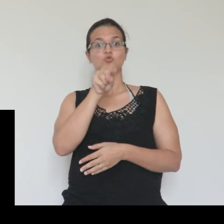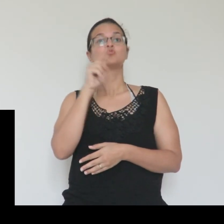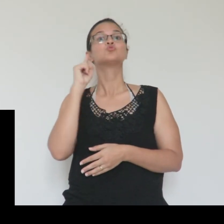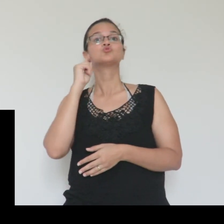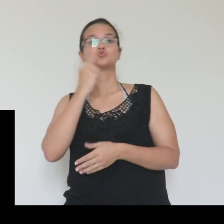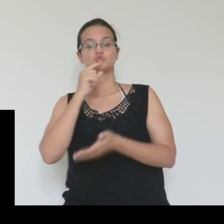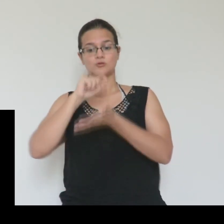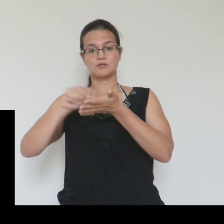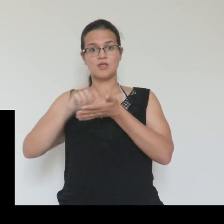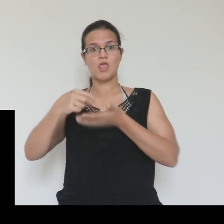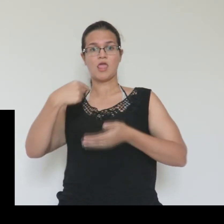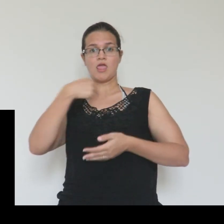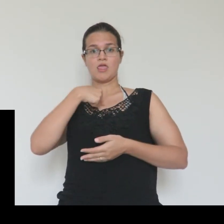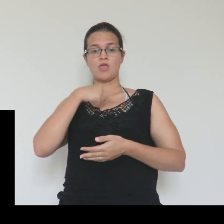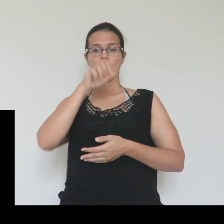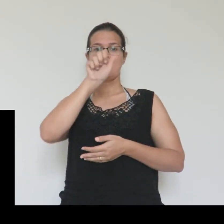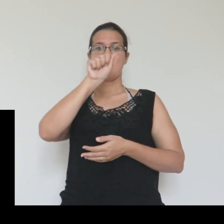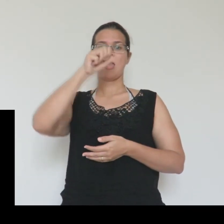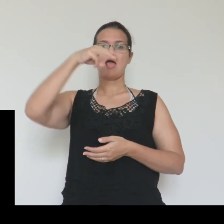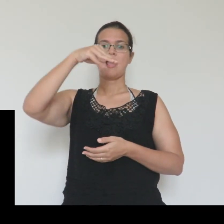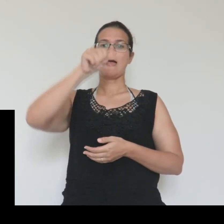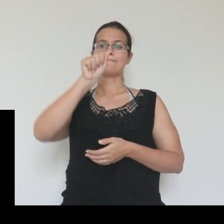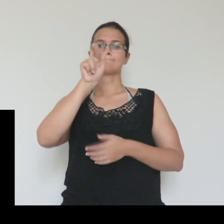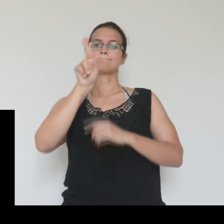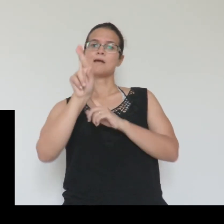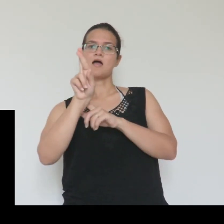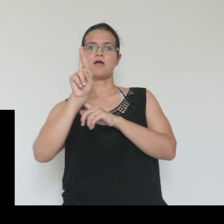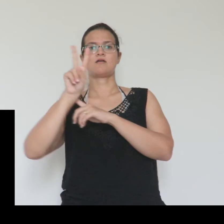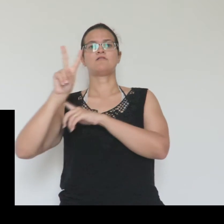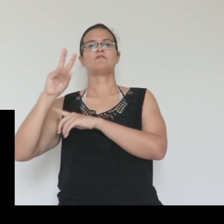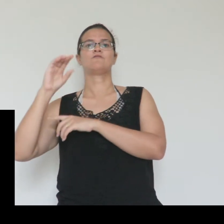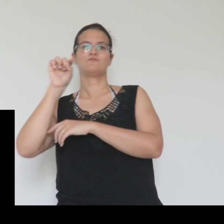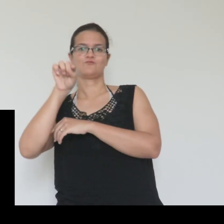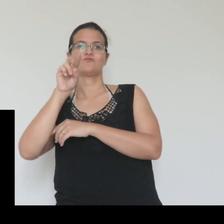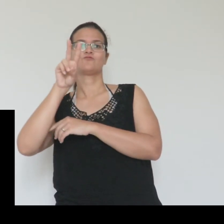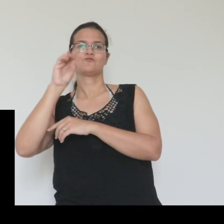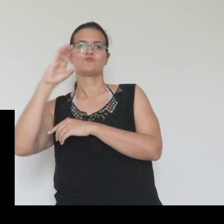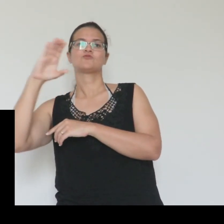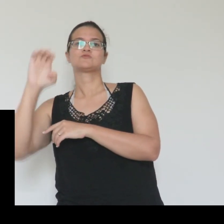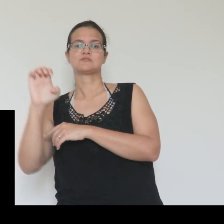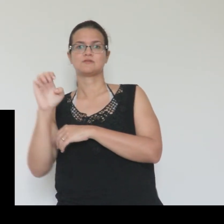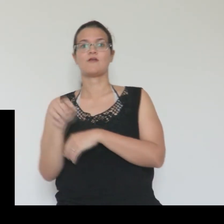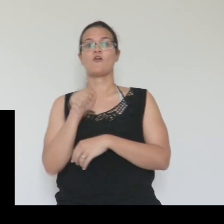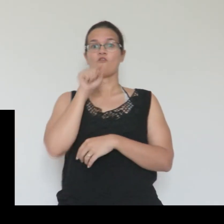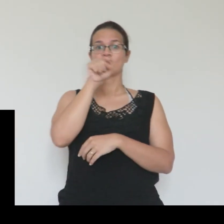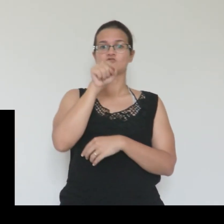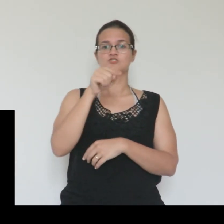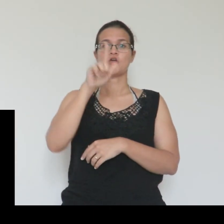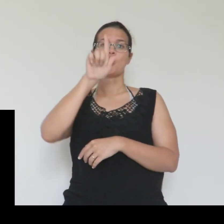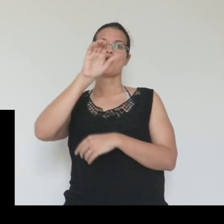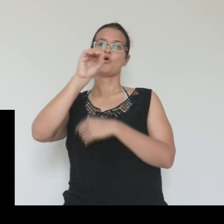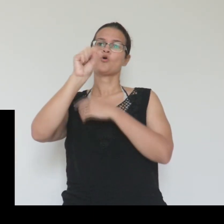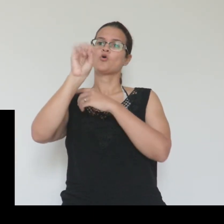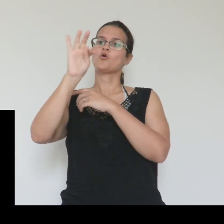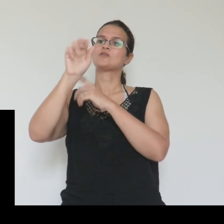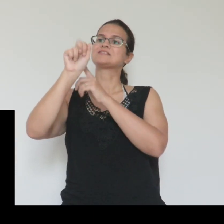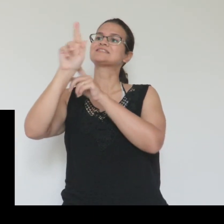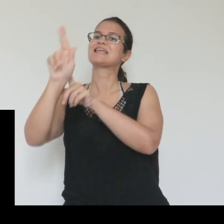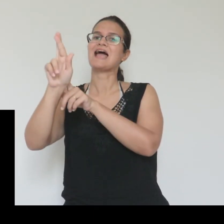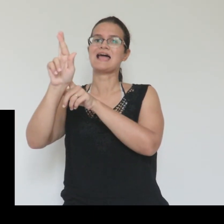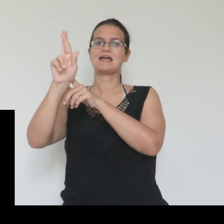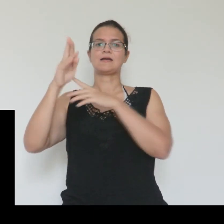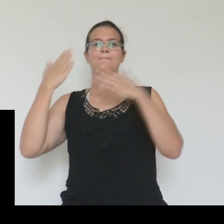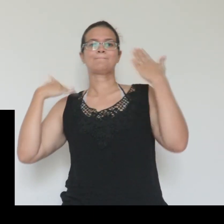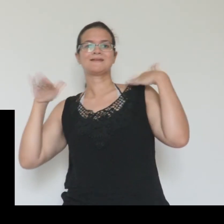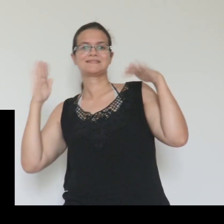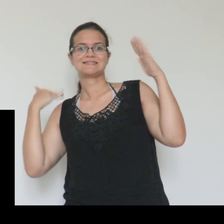ontem. Você gostou? Então não tem esse gostou. É gostar, é tudo no infinitivo. O que vai dizer se é presente,